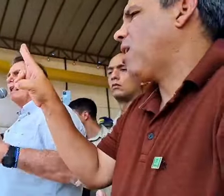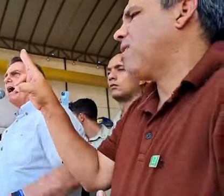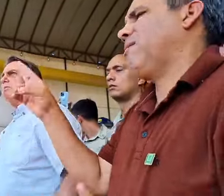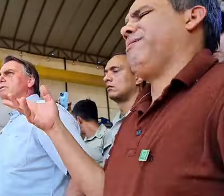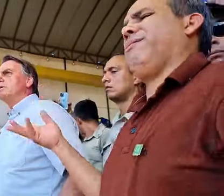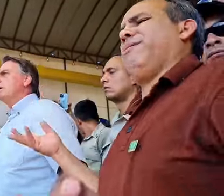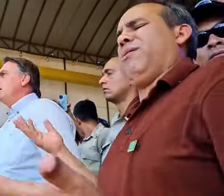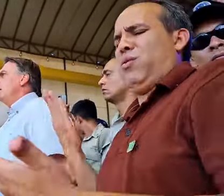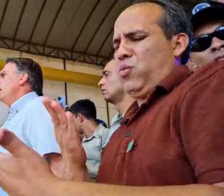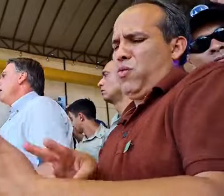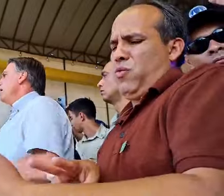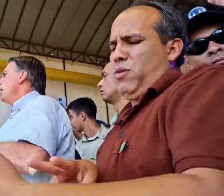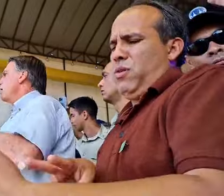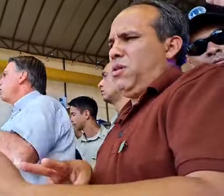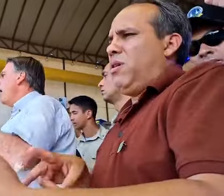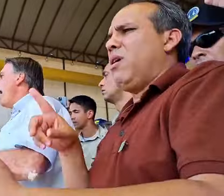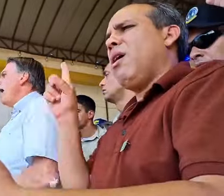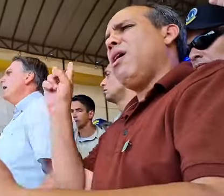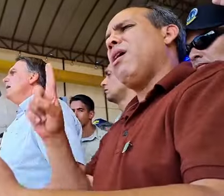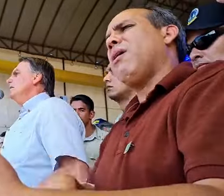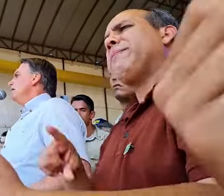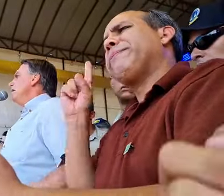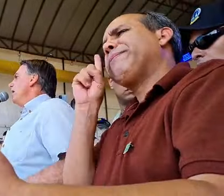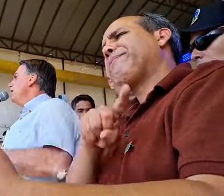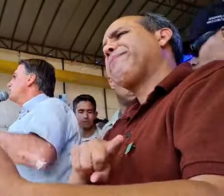nós falamos: isso é